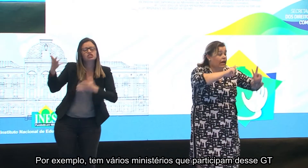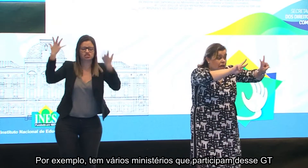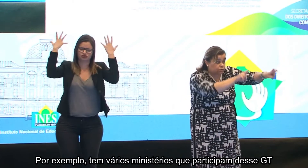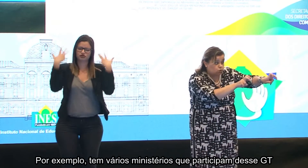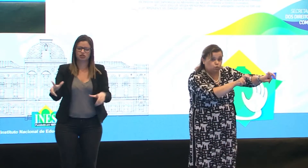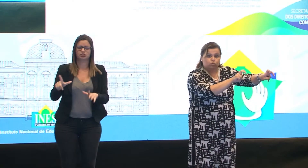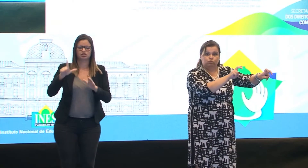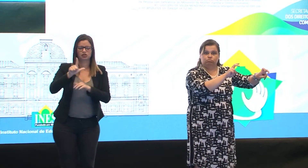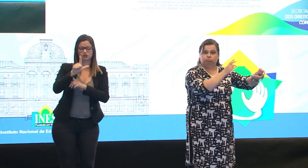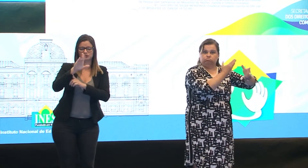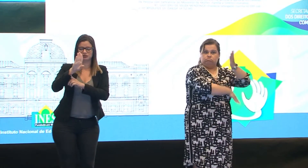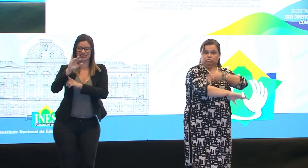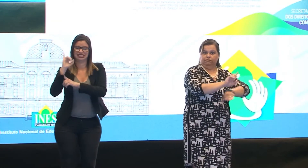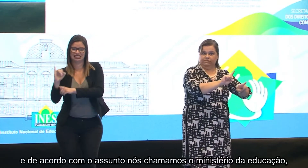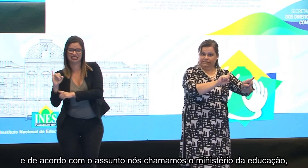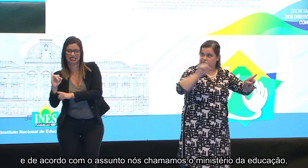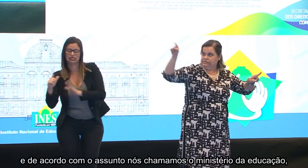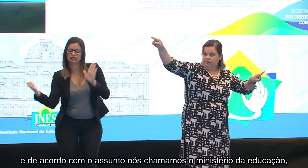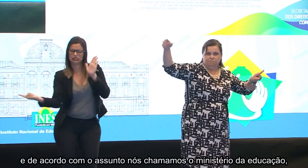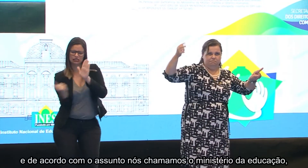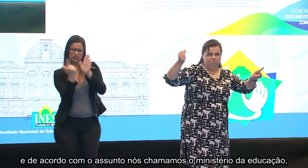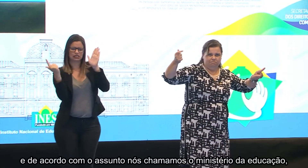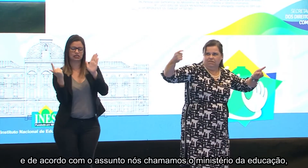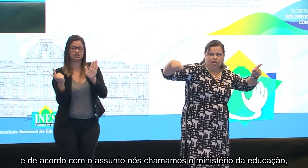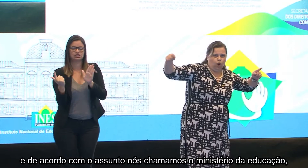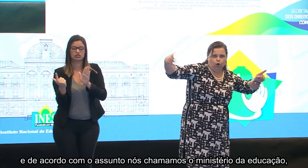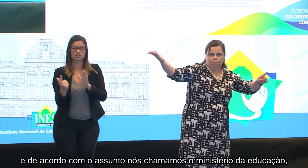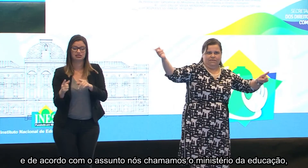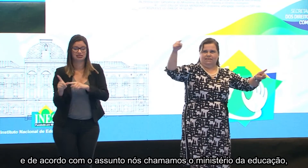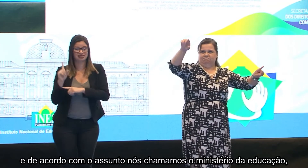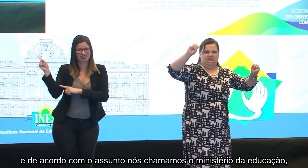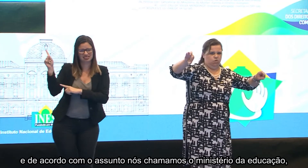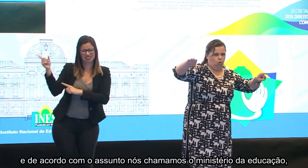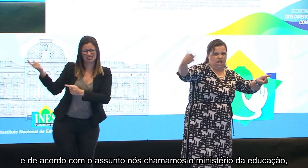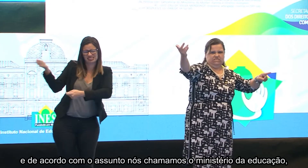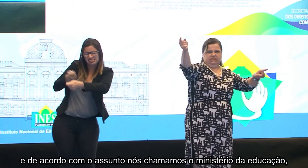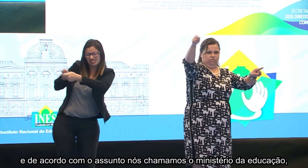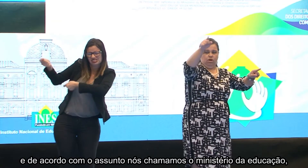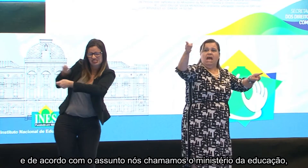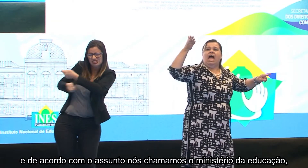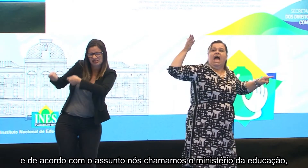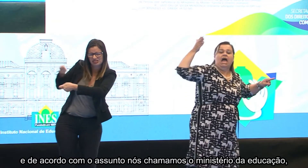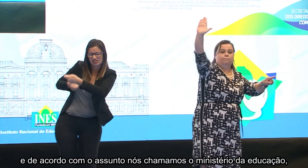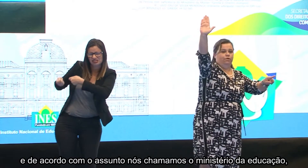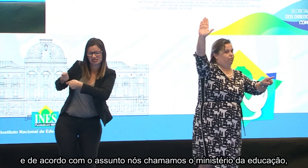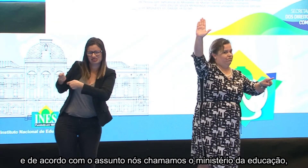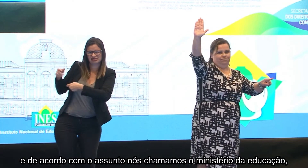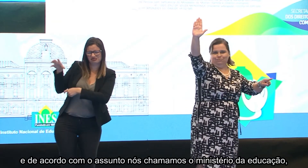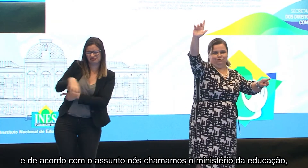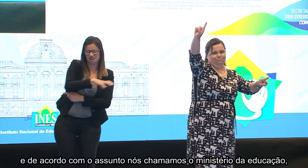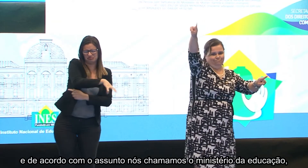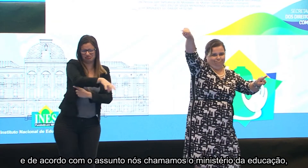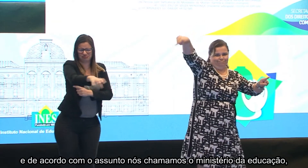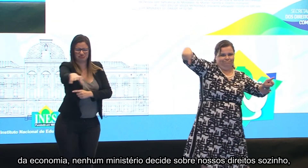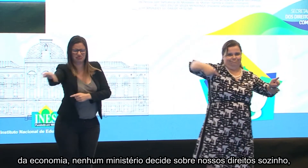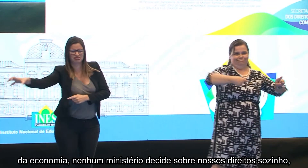GT. E, de acordo com o assunto, nós chamamos o Ministério da Educação, Ministério da